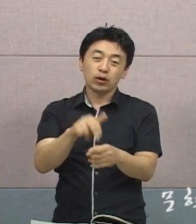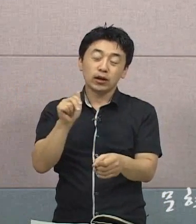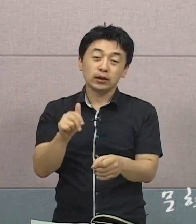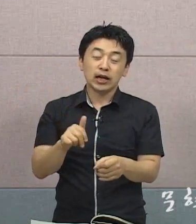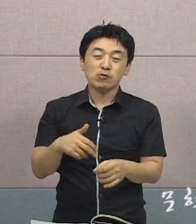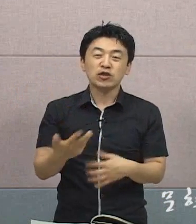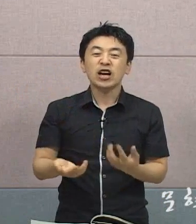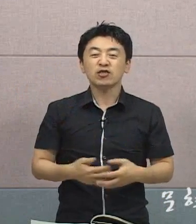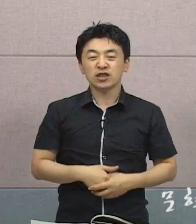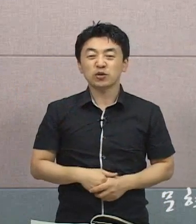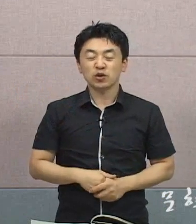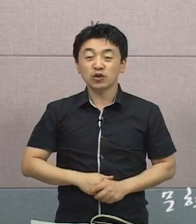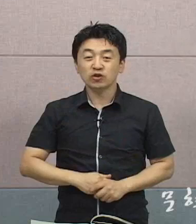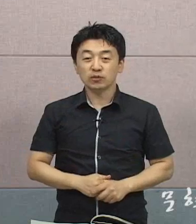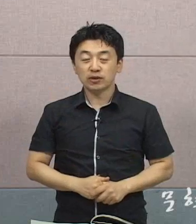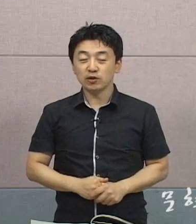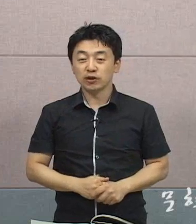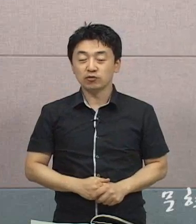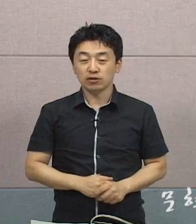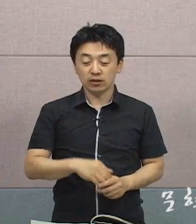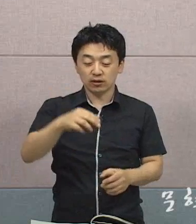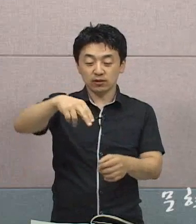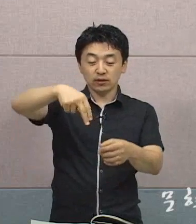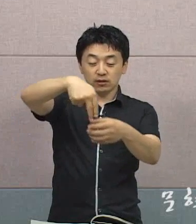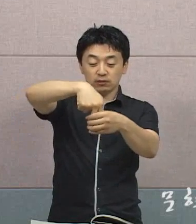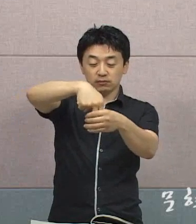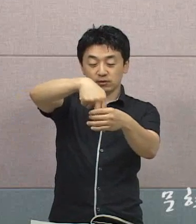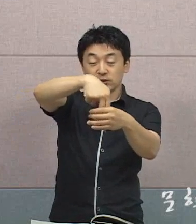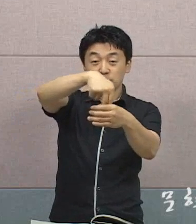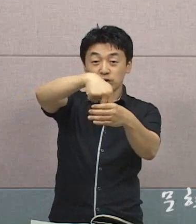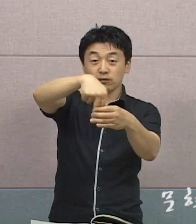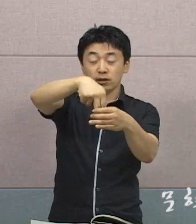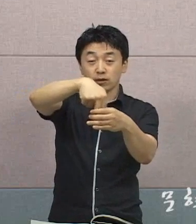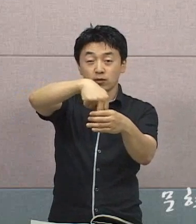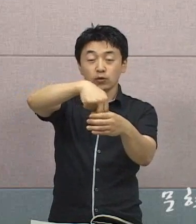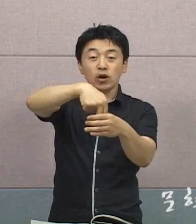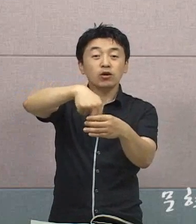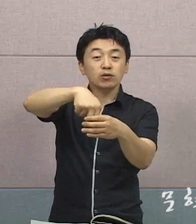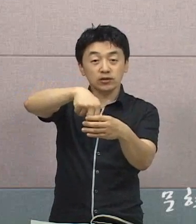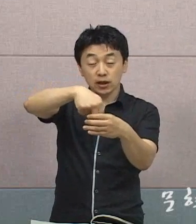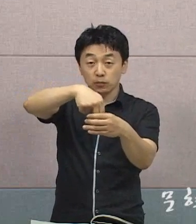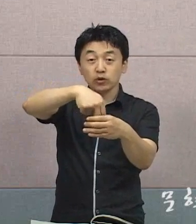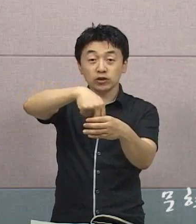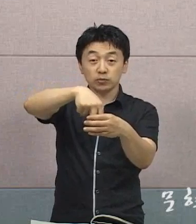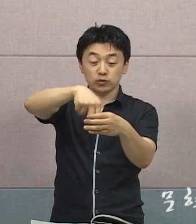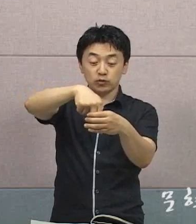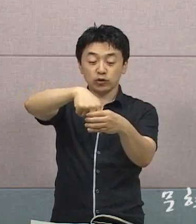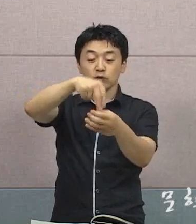예, 내가 완전히 알거지가 됐어. 이런 느낌을 사용을 하고요. 예, 이렇게 하면요. 예, 옷이 헐거워졌다, 뭐 이런 느낌으로도 쓰고요. 이렇게